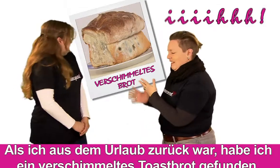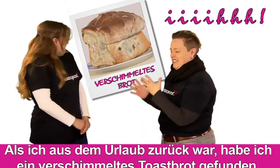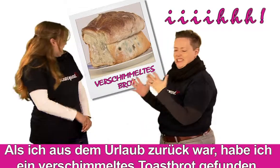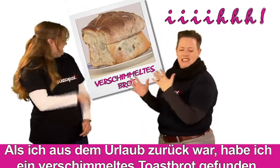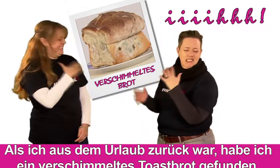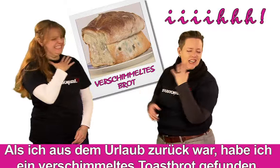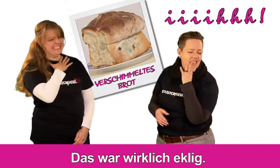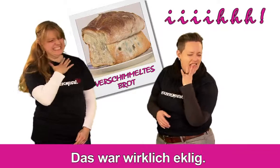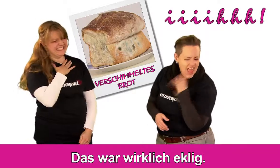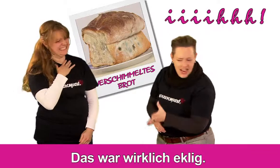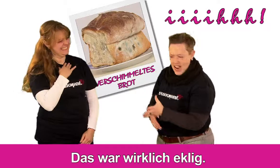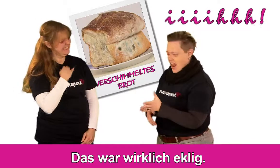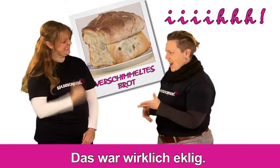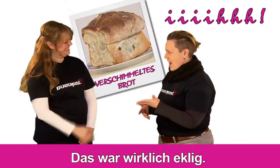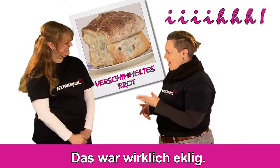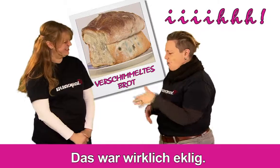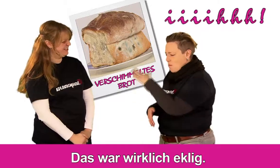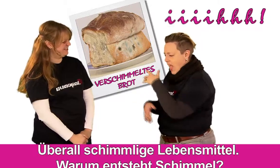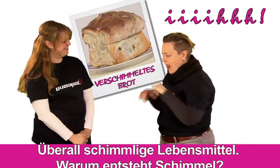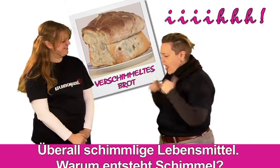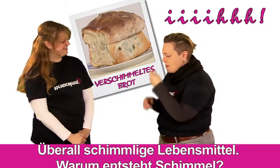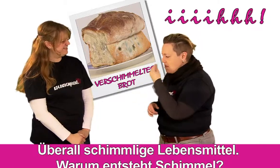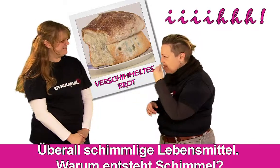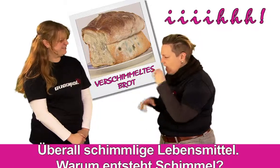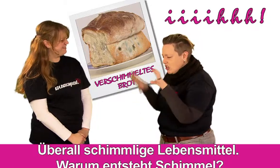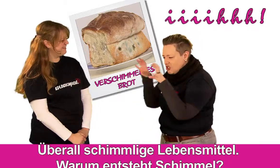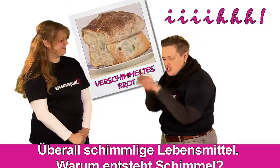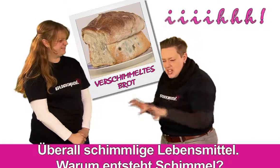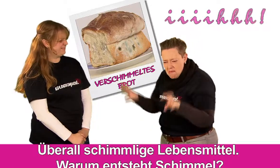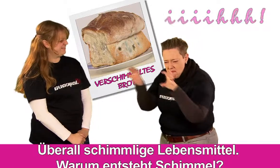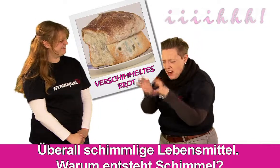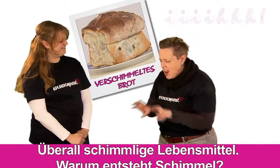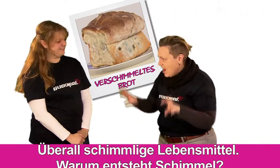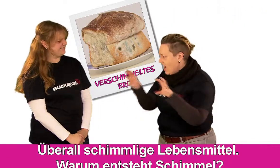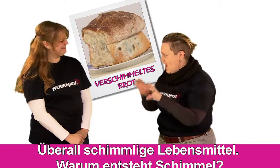Das war wirklich eklig! Überall schimmelige Lebensmittel!